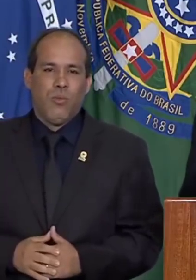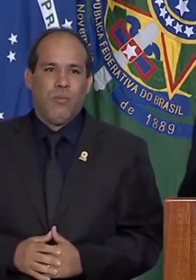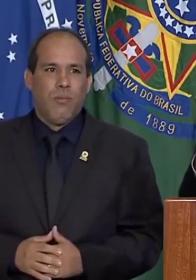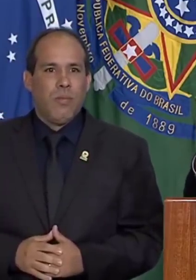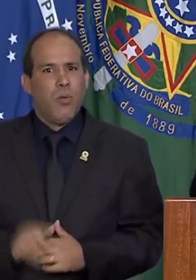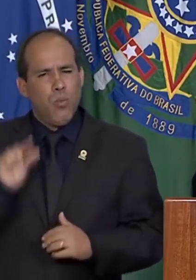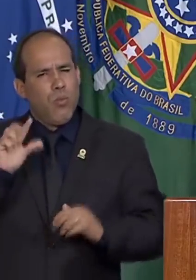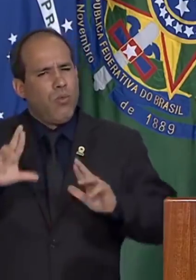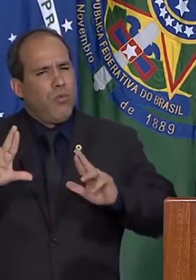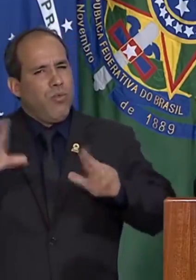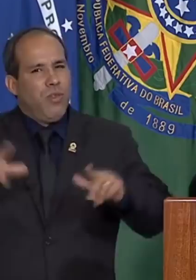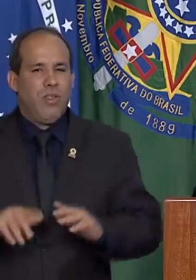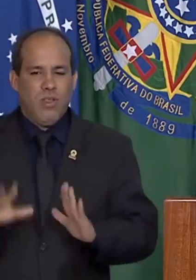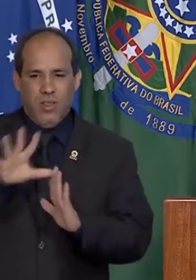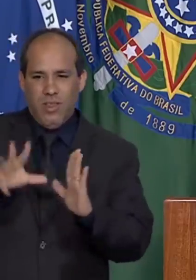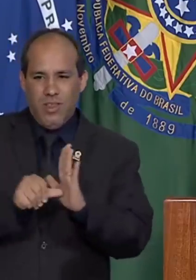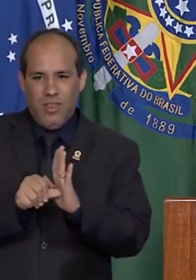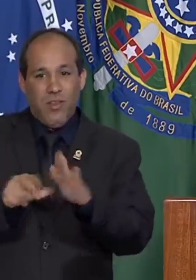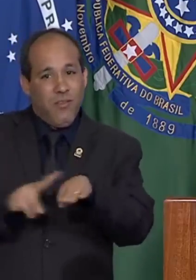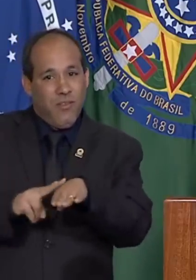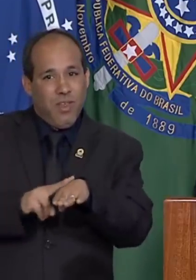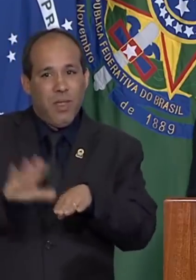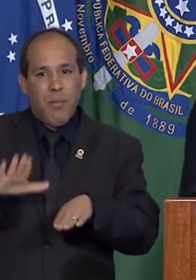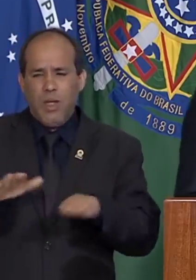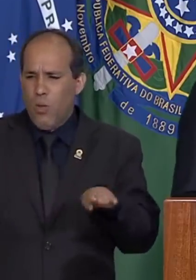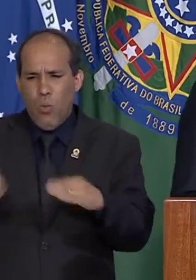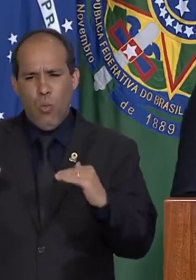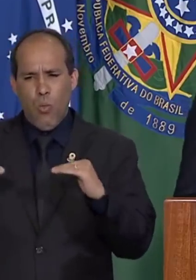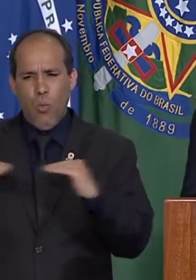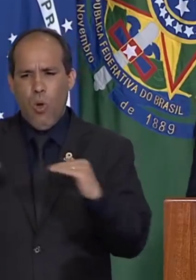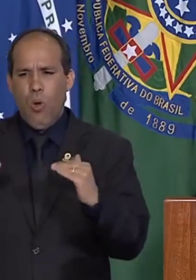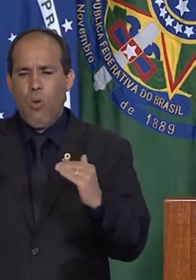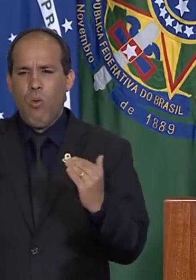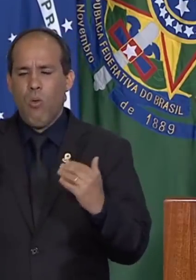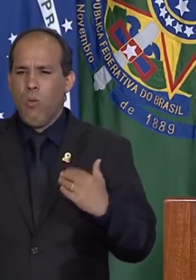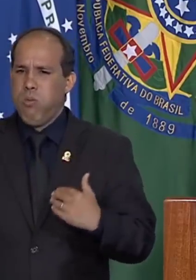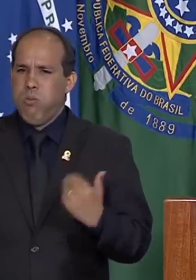um pouco diferente da Amazônia Verde, mas igualmente rica.